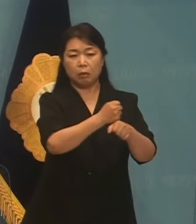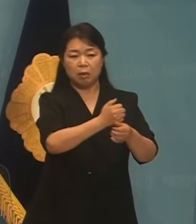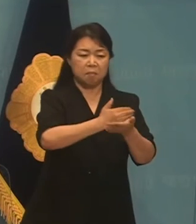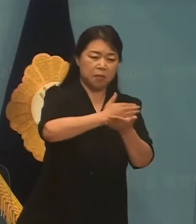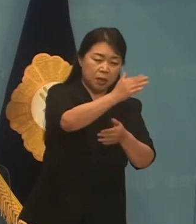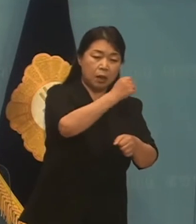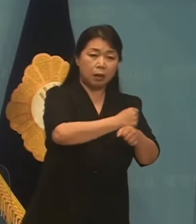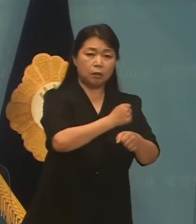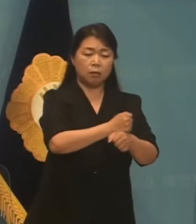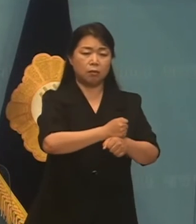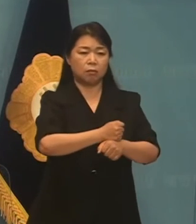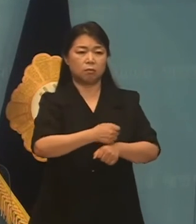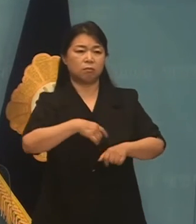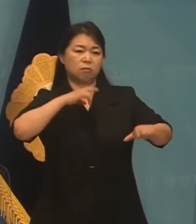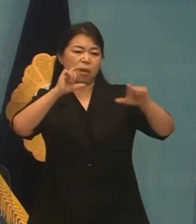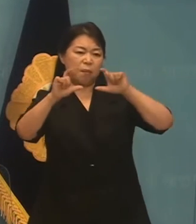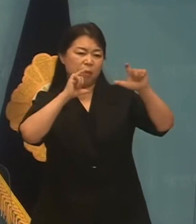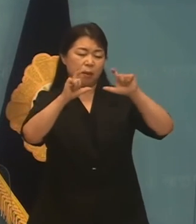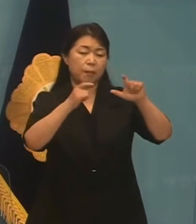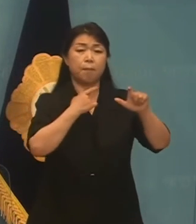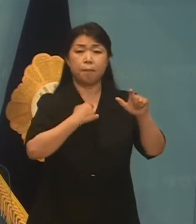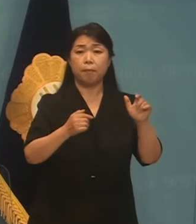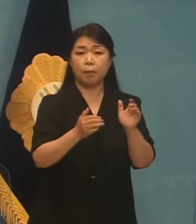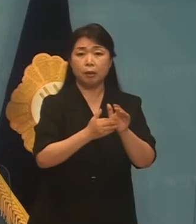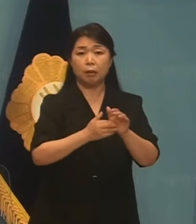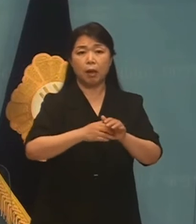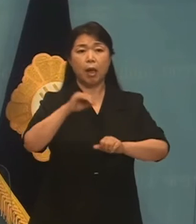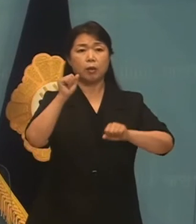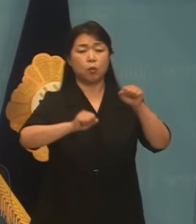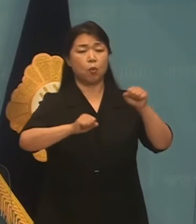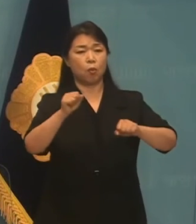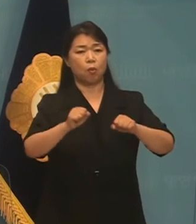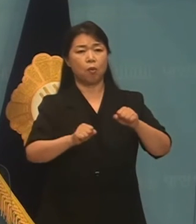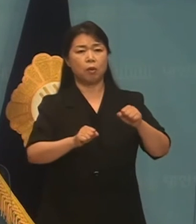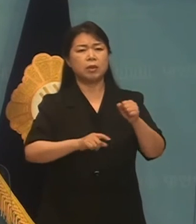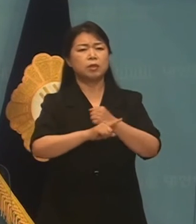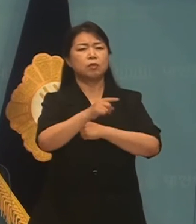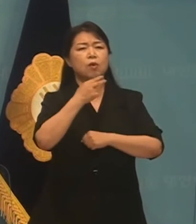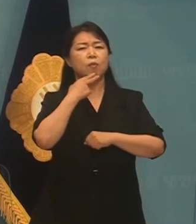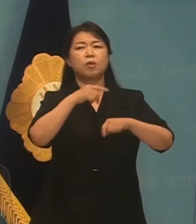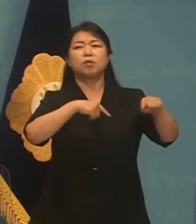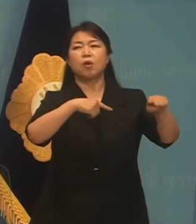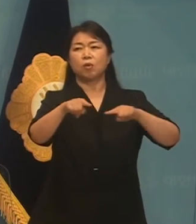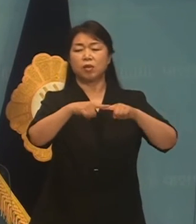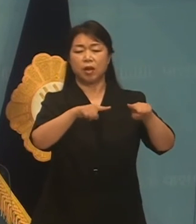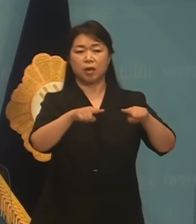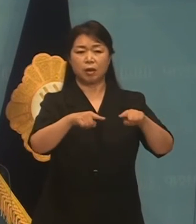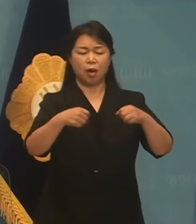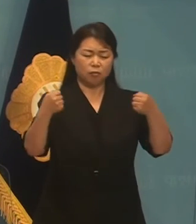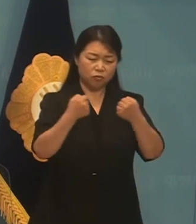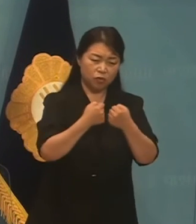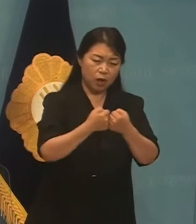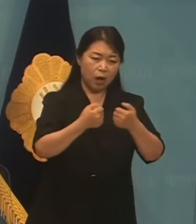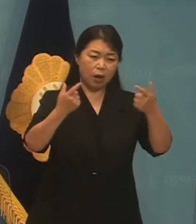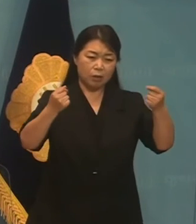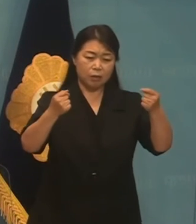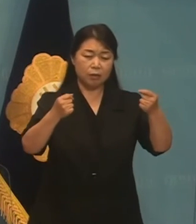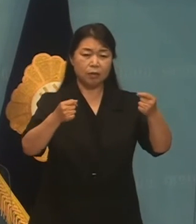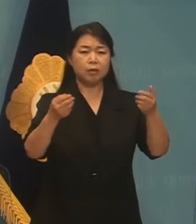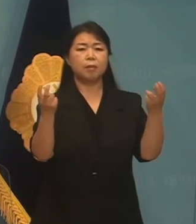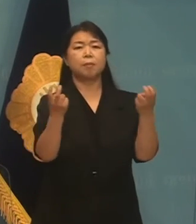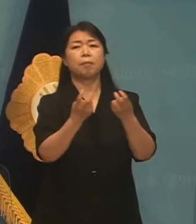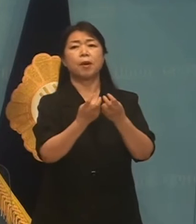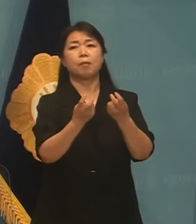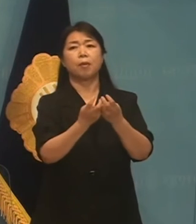타파하겠다며 큰소리만 질러대는 의미없는 정책, 정치투쟁 같은